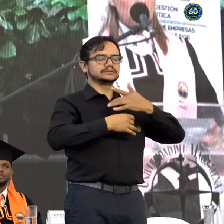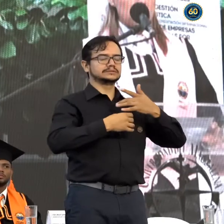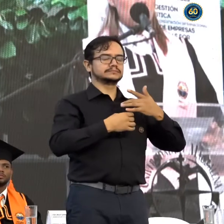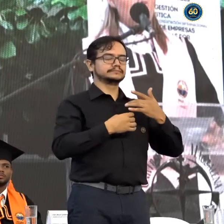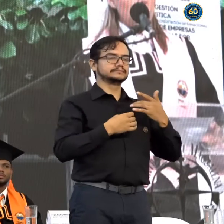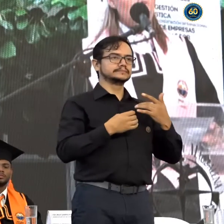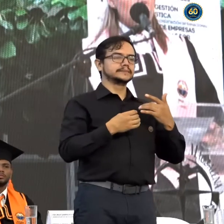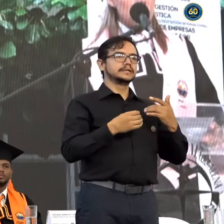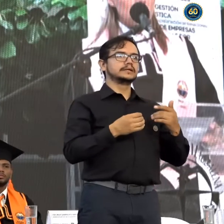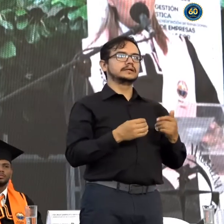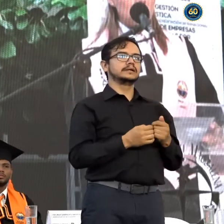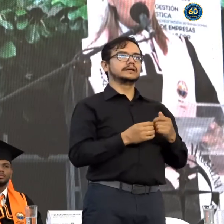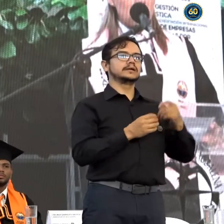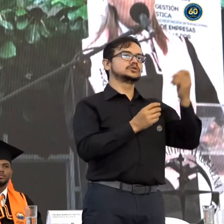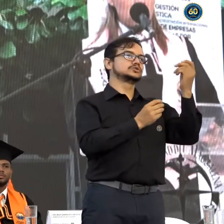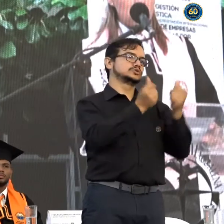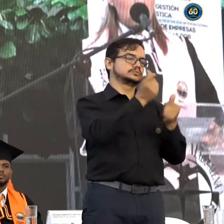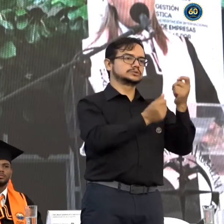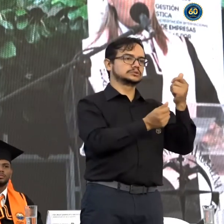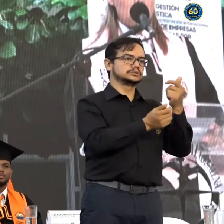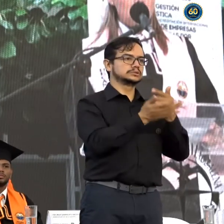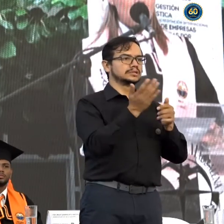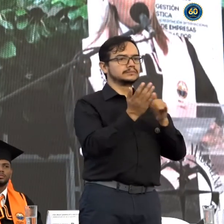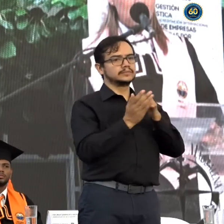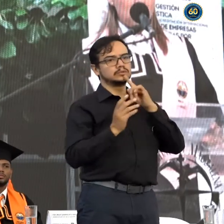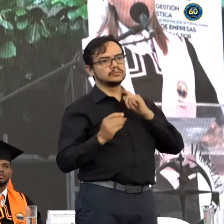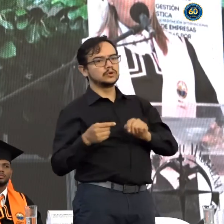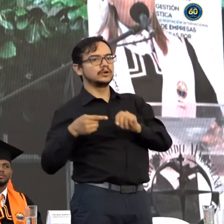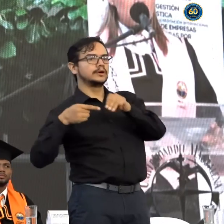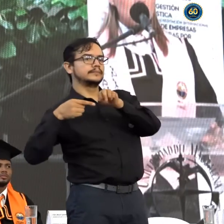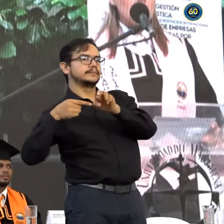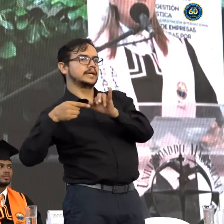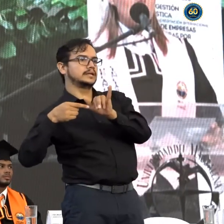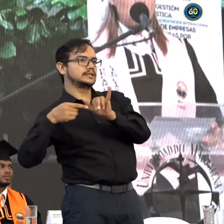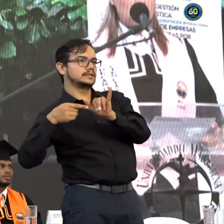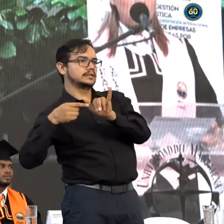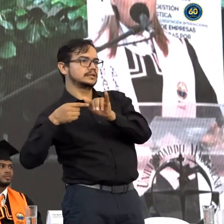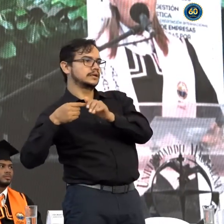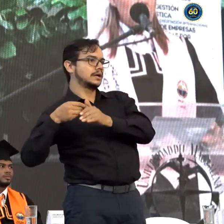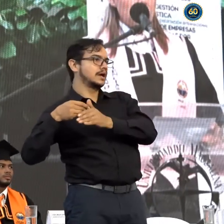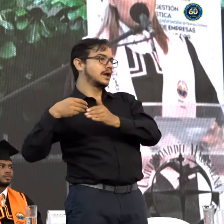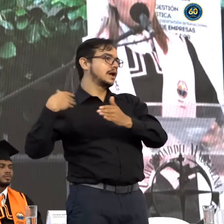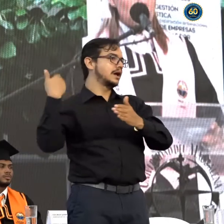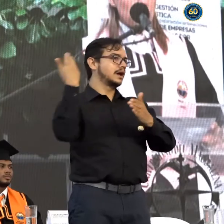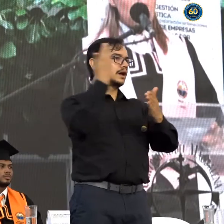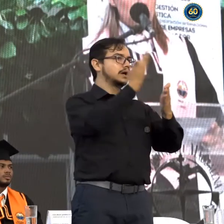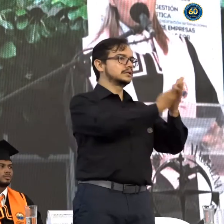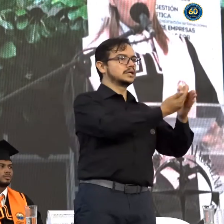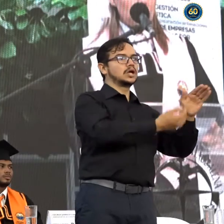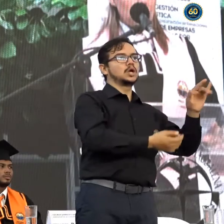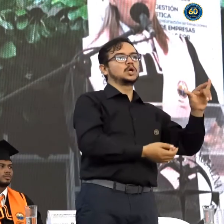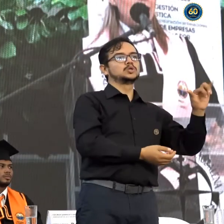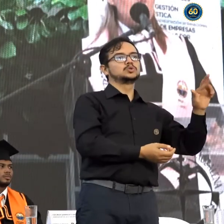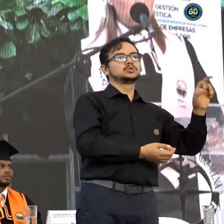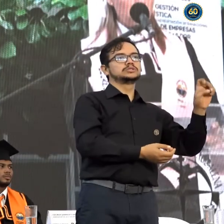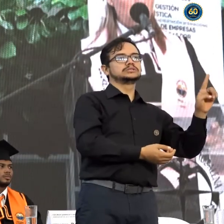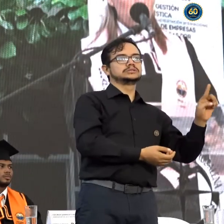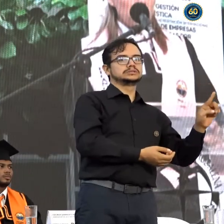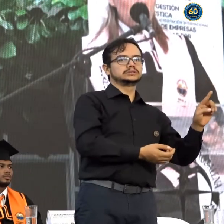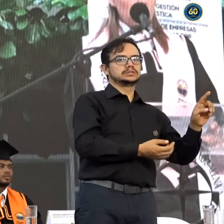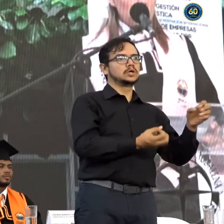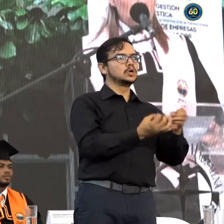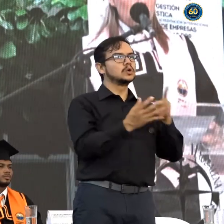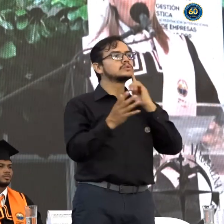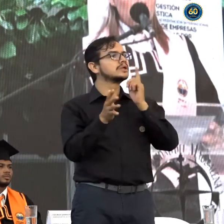los estudiantes registrados desde Mary Laura Escocia Alvarado hasta yuris Paola reales Prado total